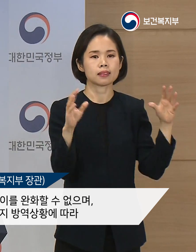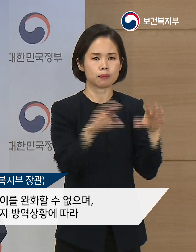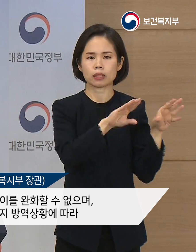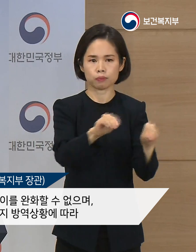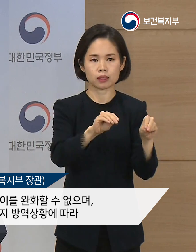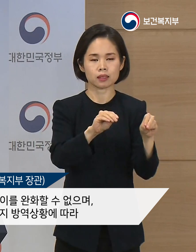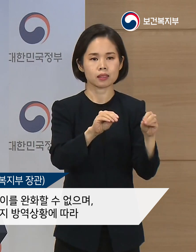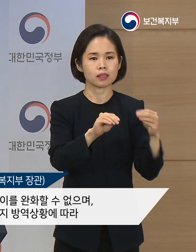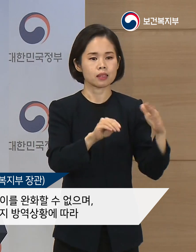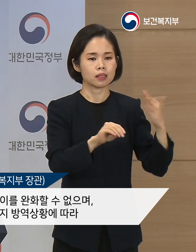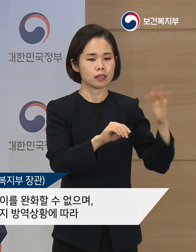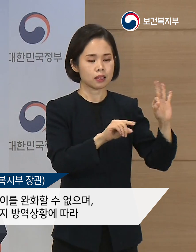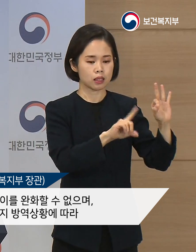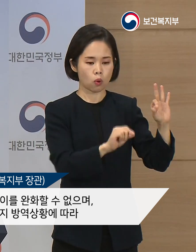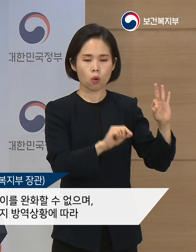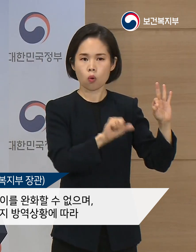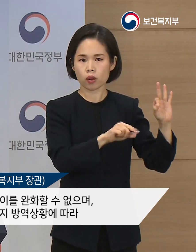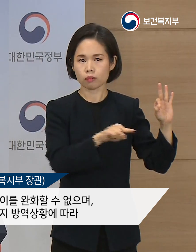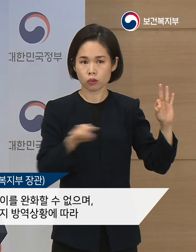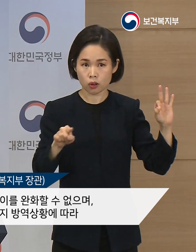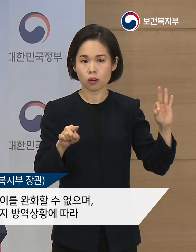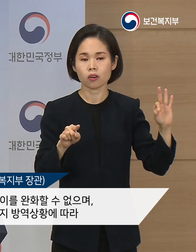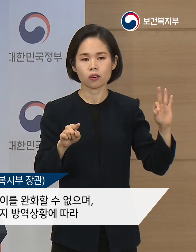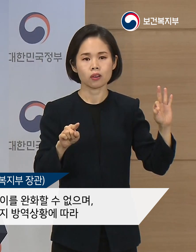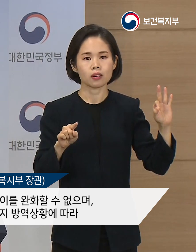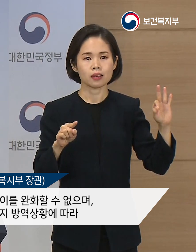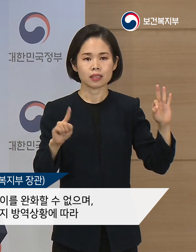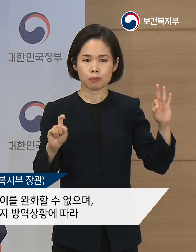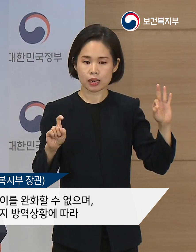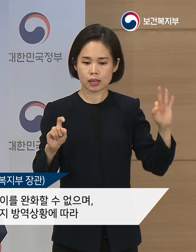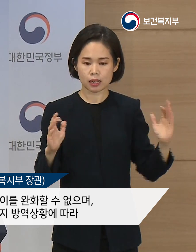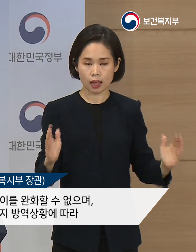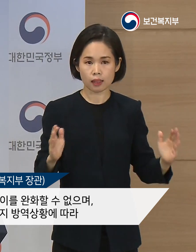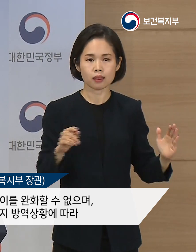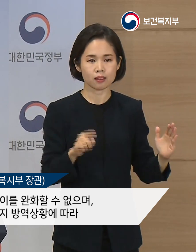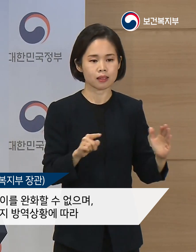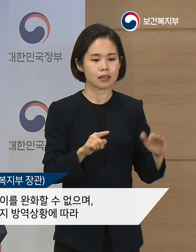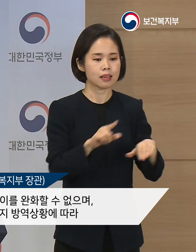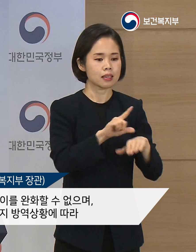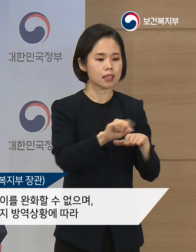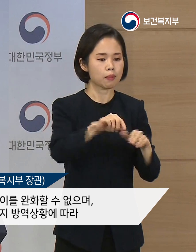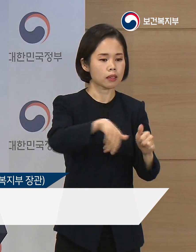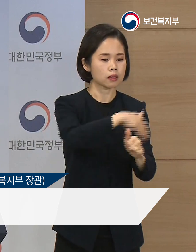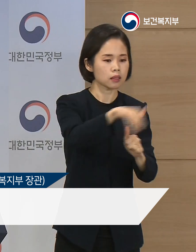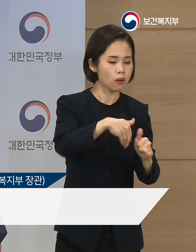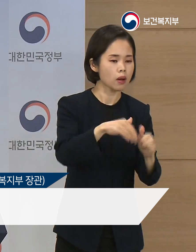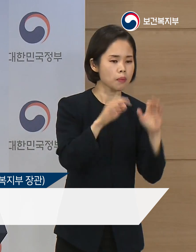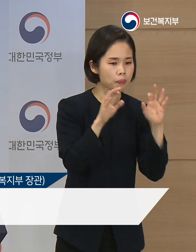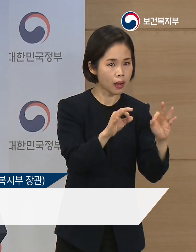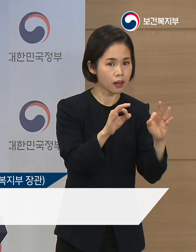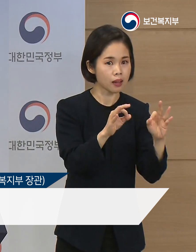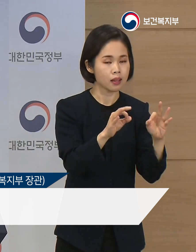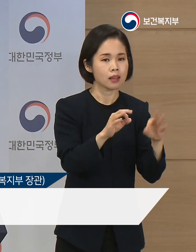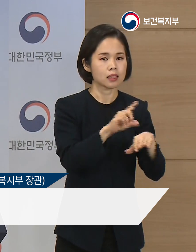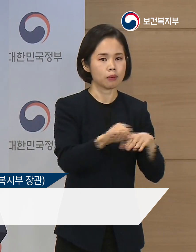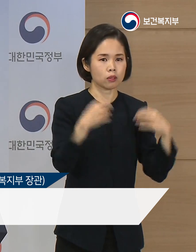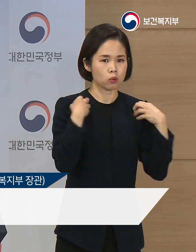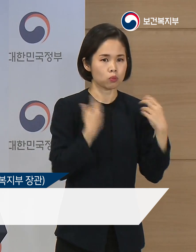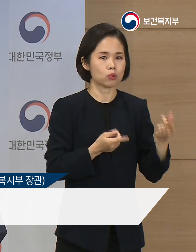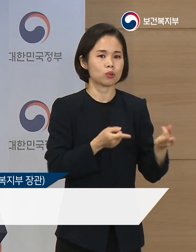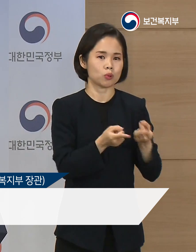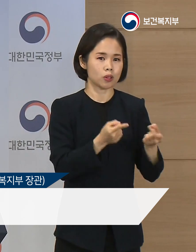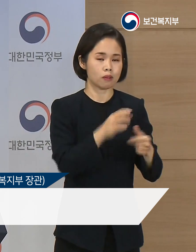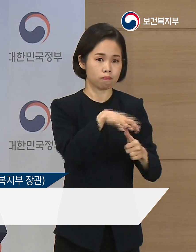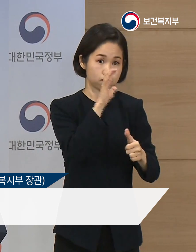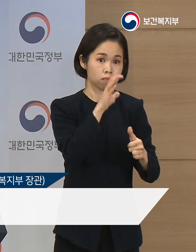없으며 10월 5일부터 11일까지 두 번째 주는 현지 방역 상황에 따라 지자체가 조정할 수 있습니다.